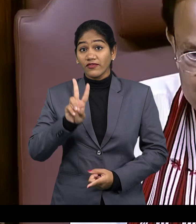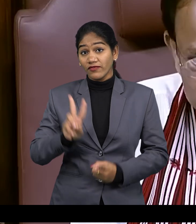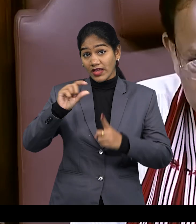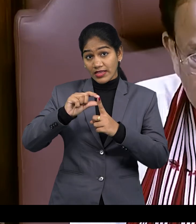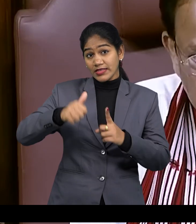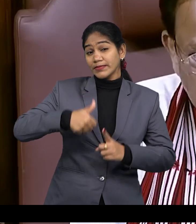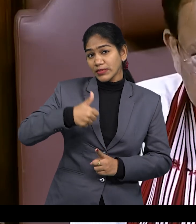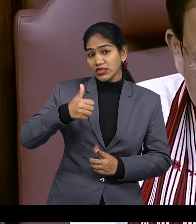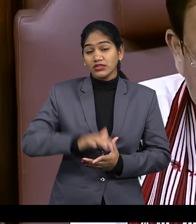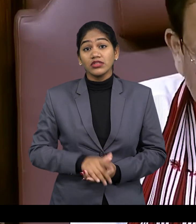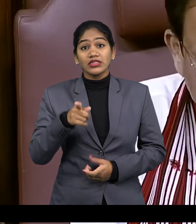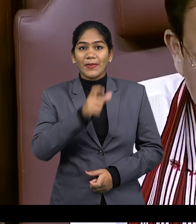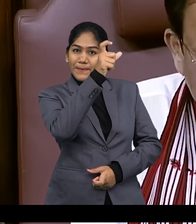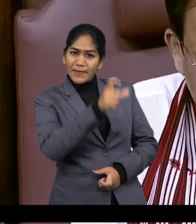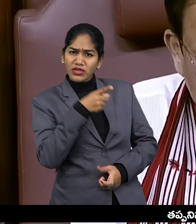ఉపరాష్ట్రపతి అభ్యర్థి